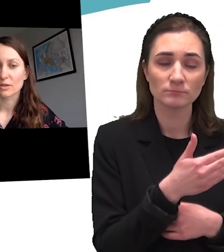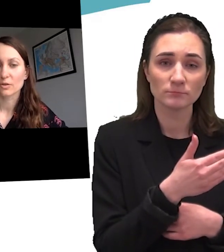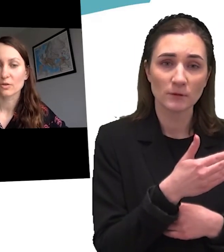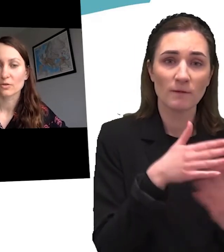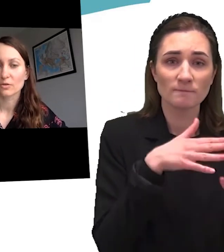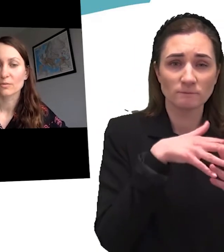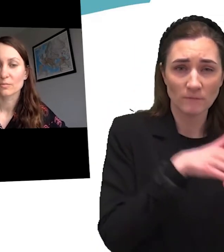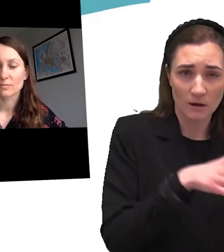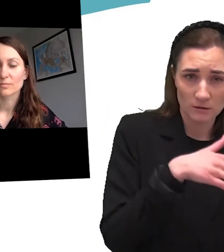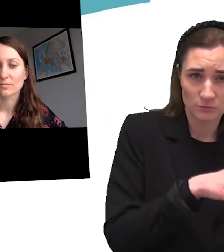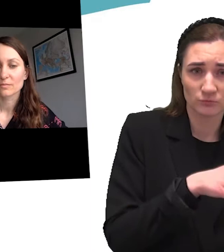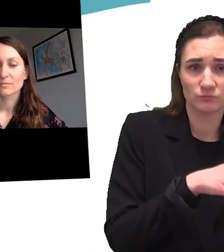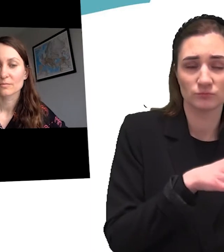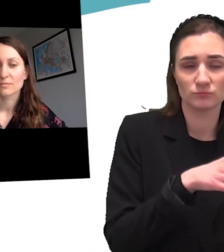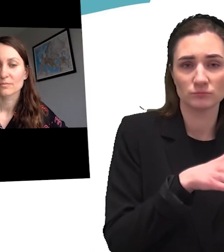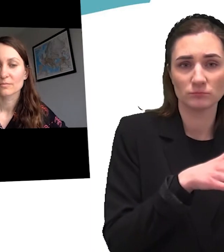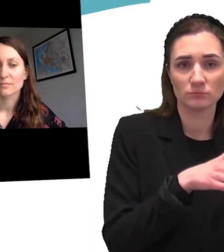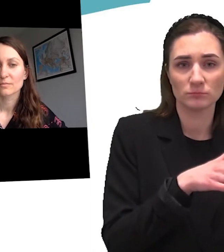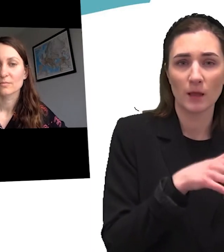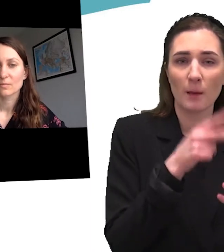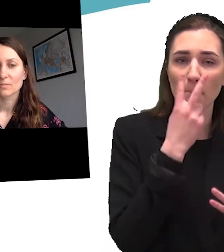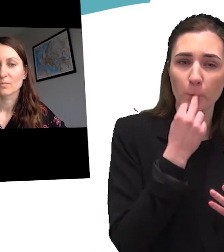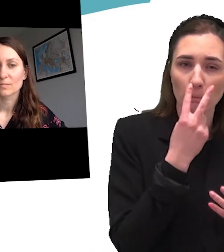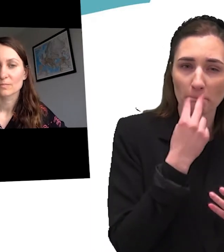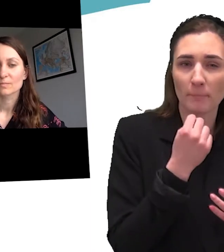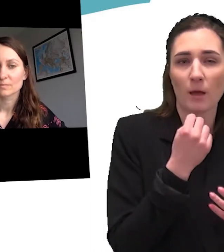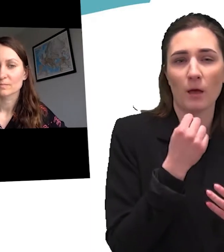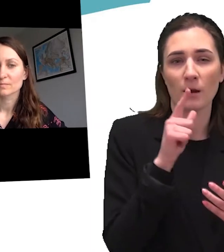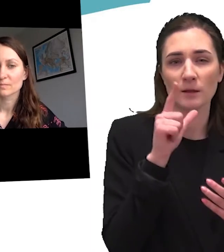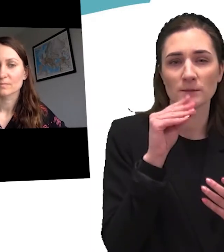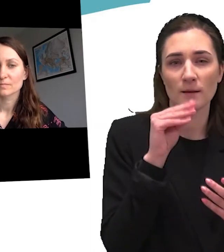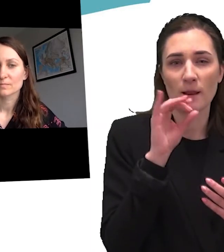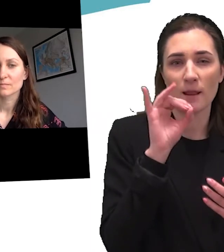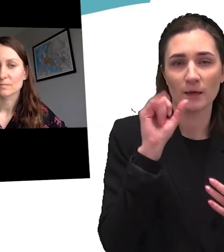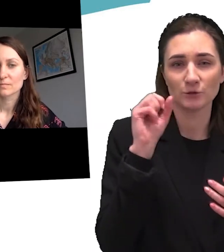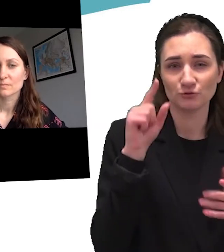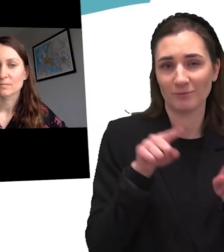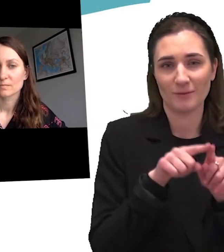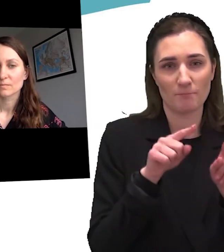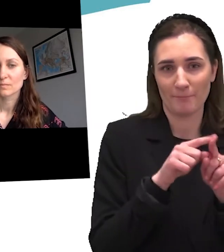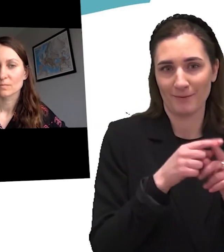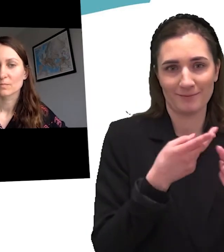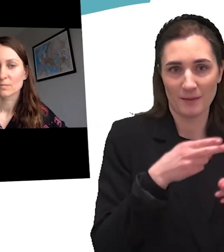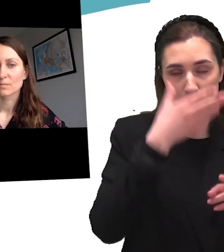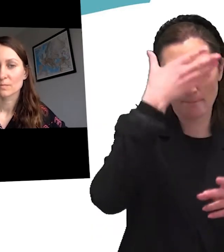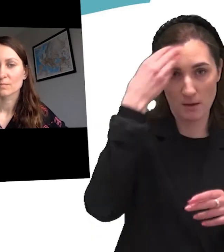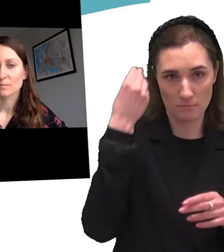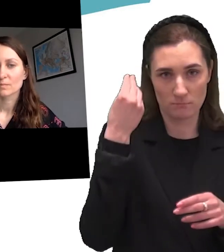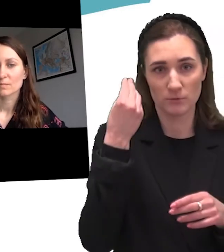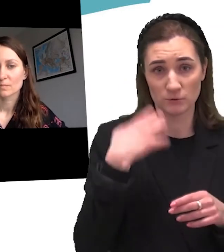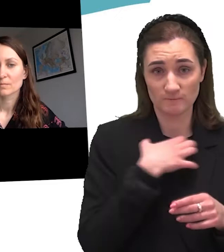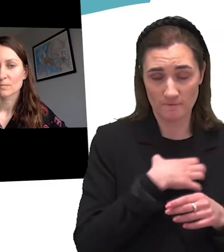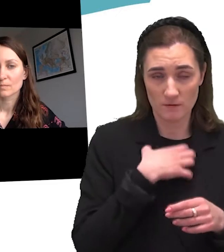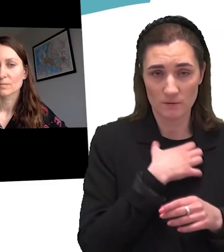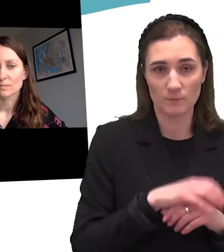iš vieno? Žuvis, varškė ir pupelės, avinžirniai lęšiai. Šitų irgi